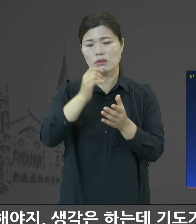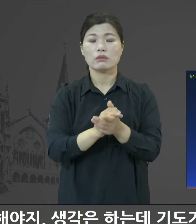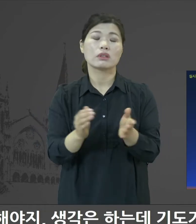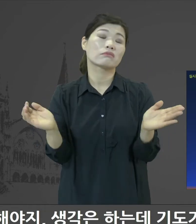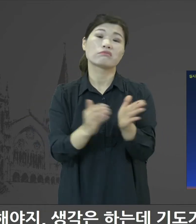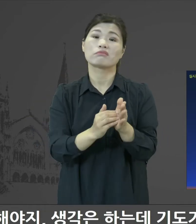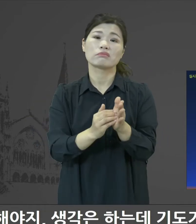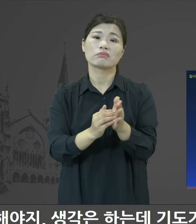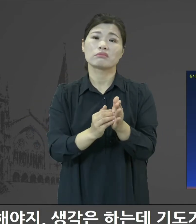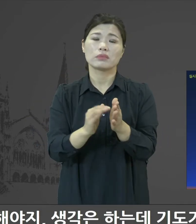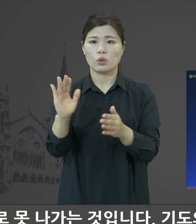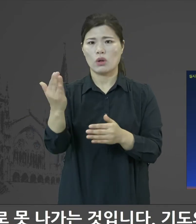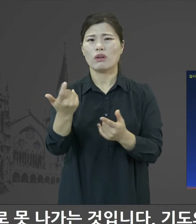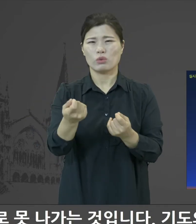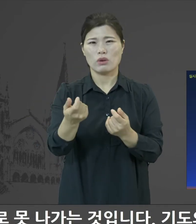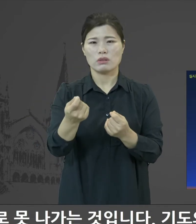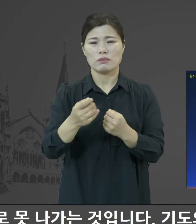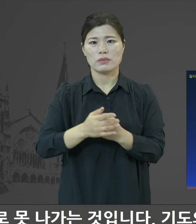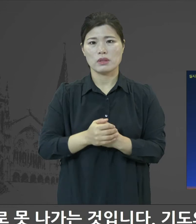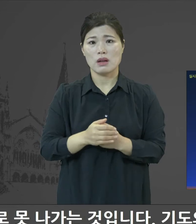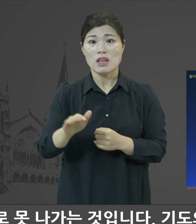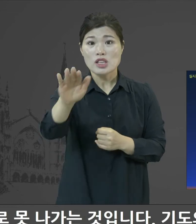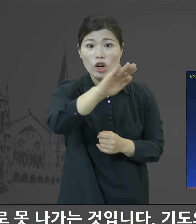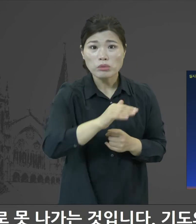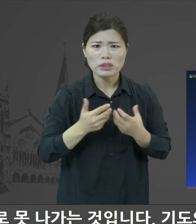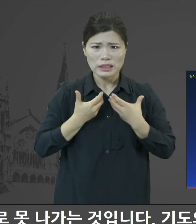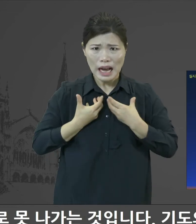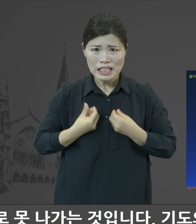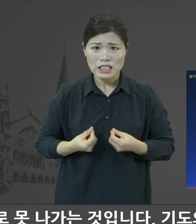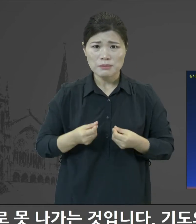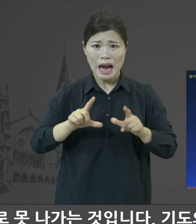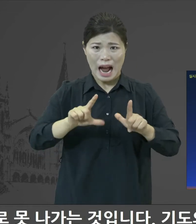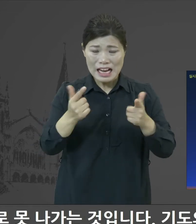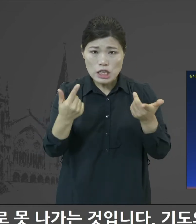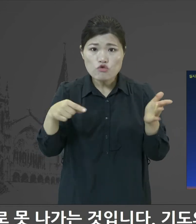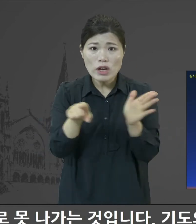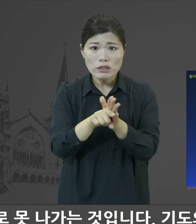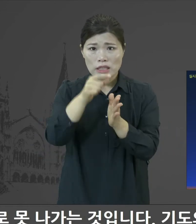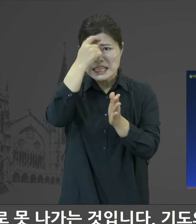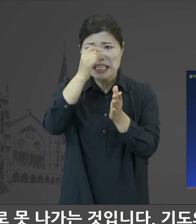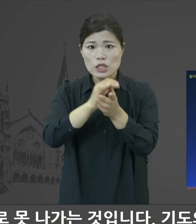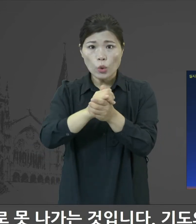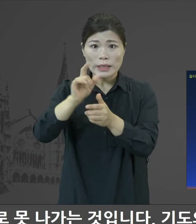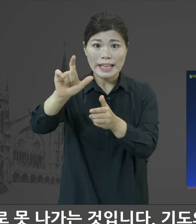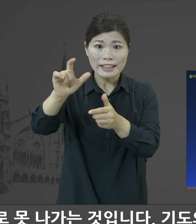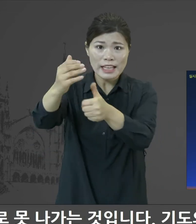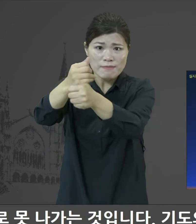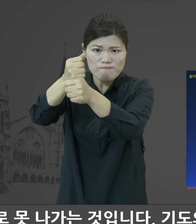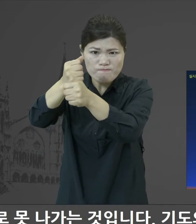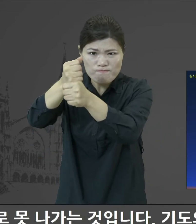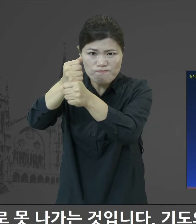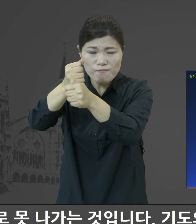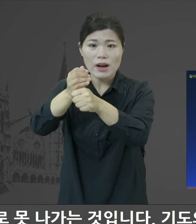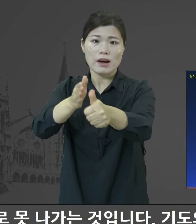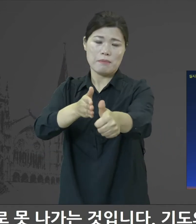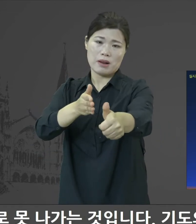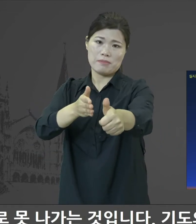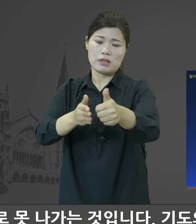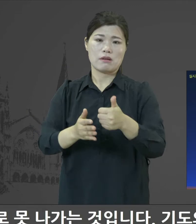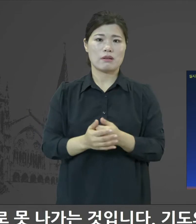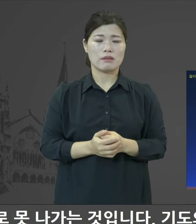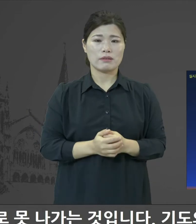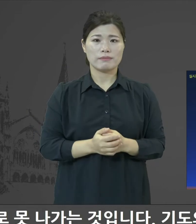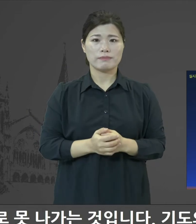겁니다. 여러분, 낙심하지 않으려면 기도의 줄을 단단히 붙들고 있어야 되는 줄로 확인하시기